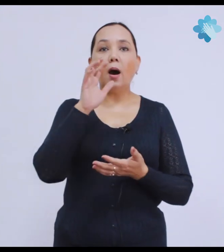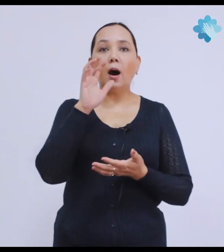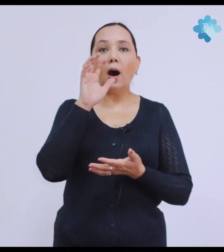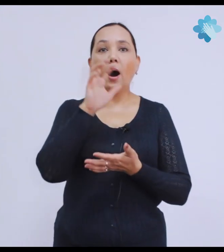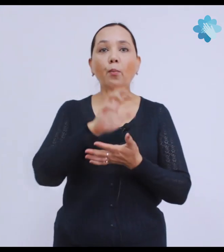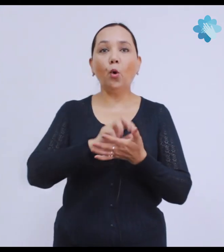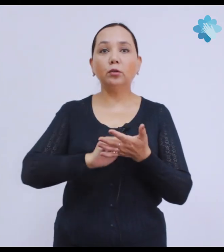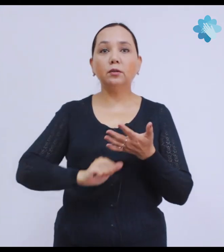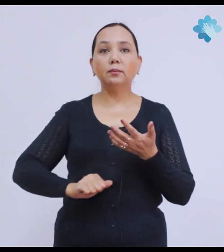аборт